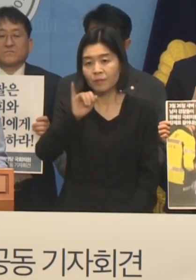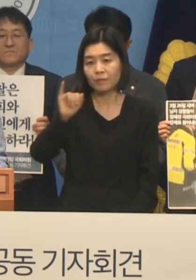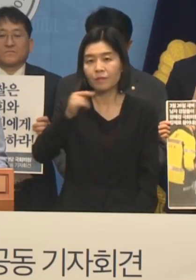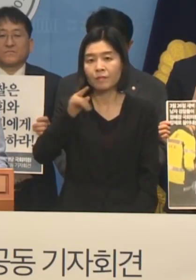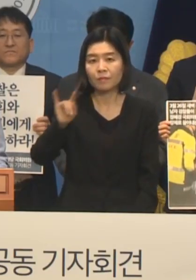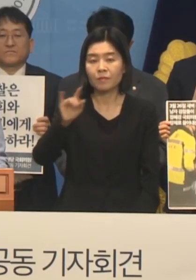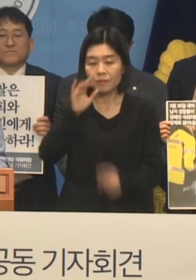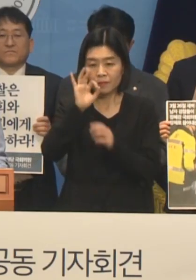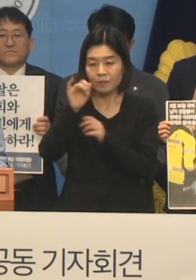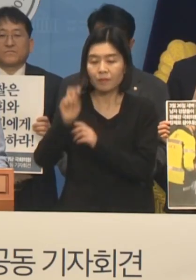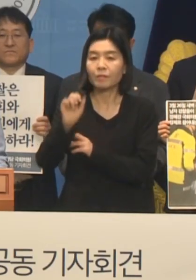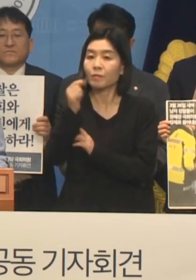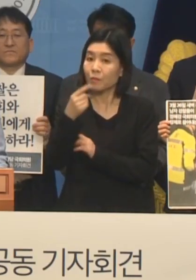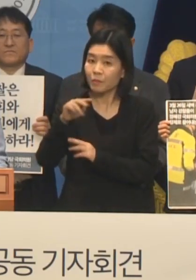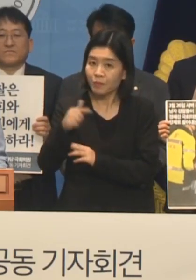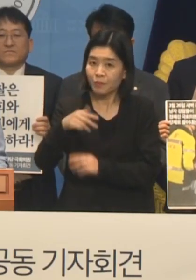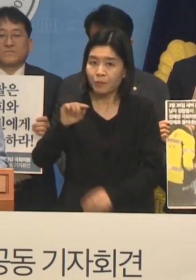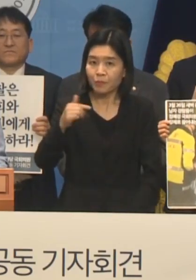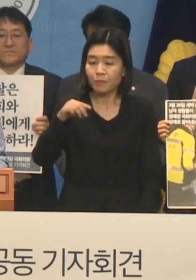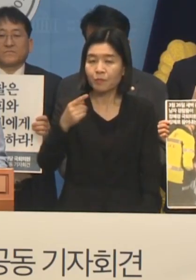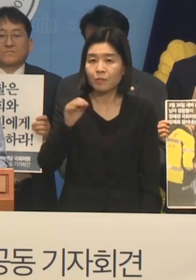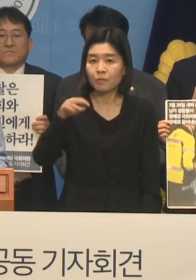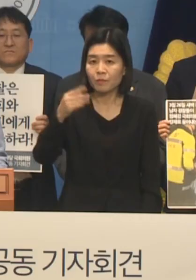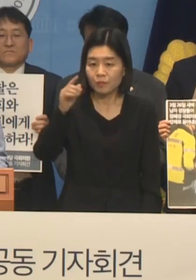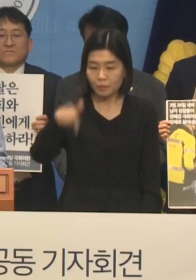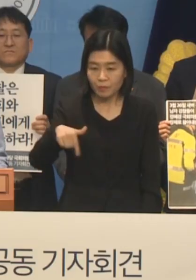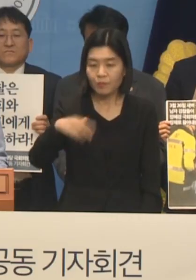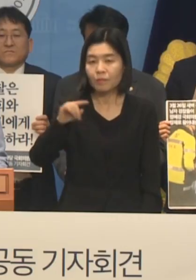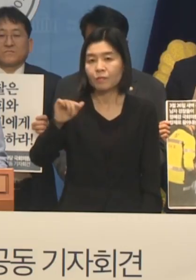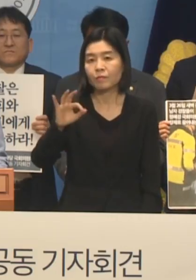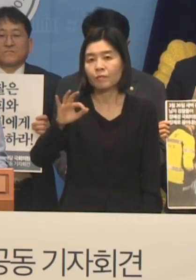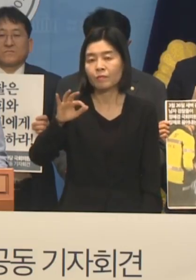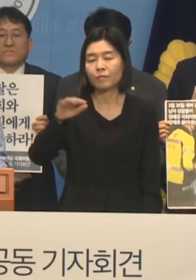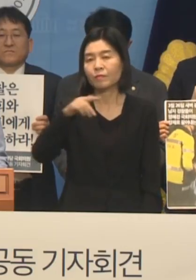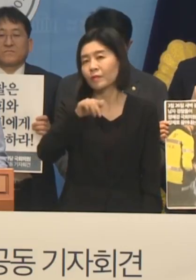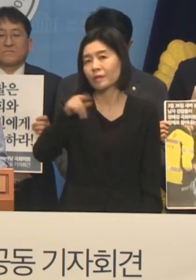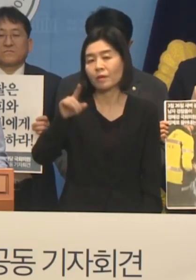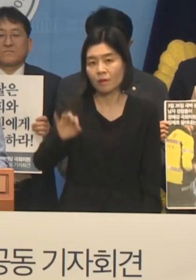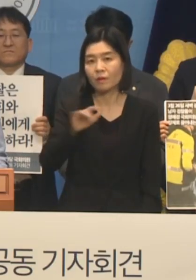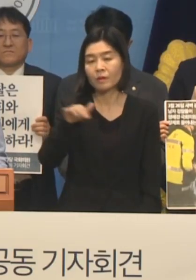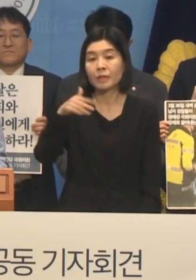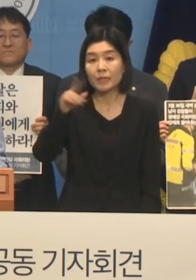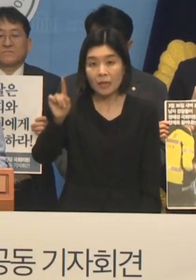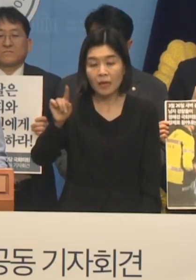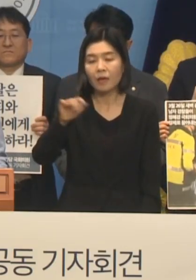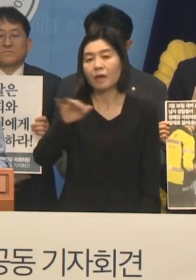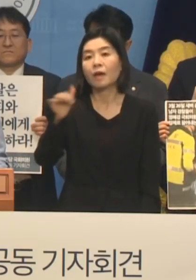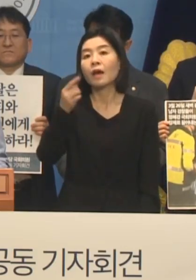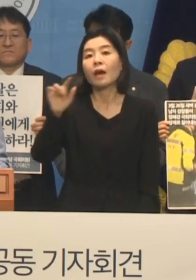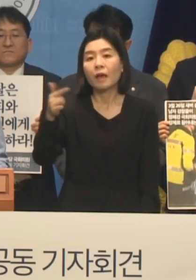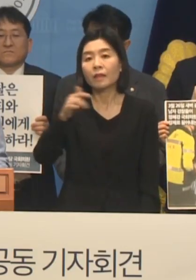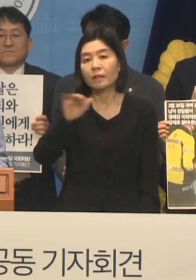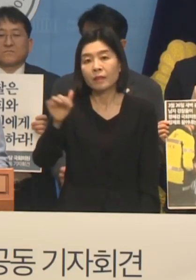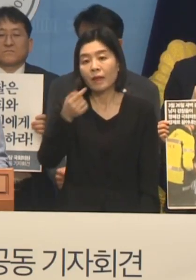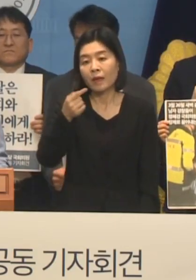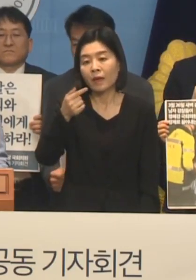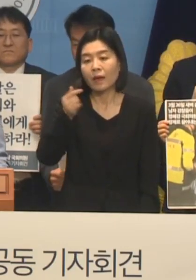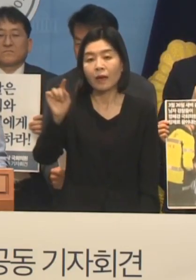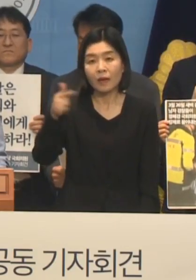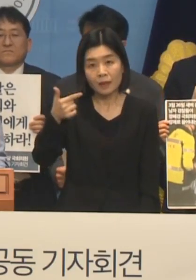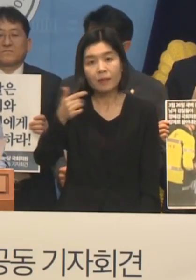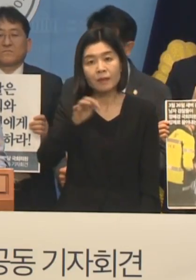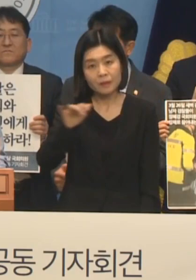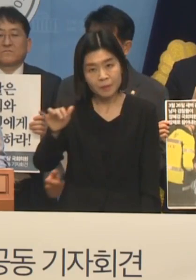이모선, 전종덕, 정진욱, 정혜경, 진성준, 차규근, 한정혜, 한창민,